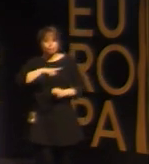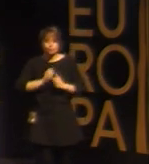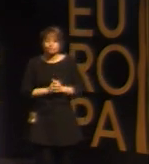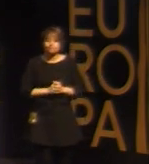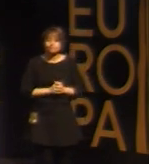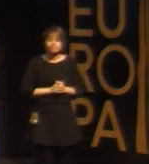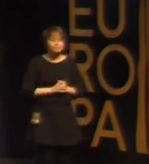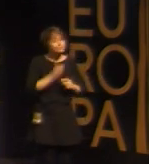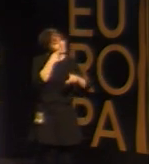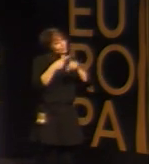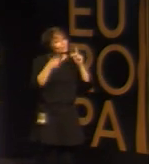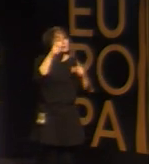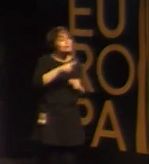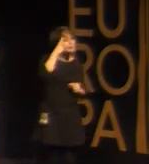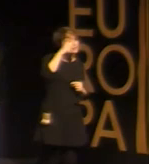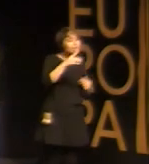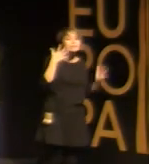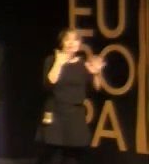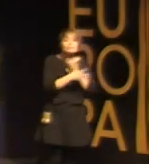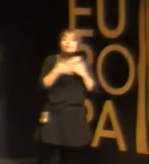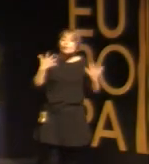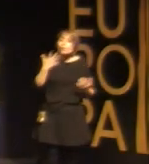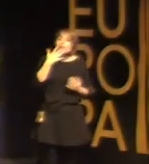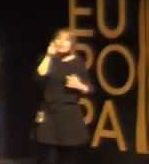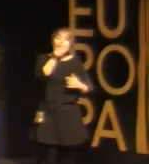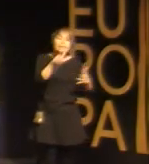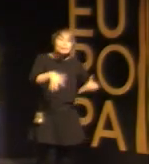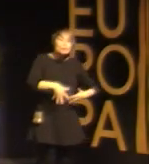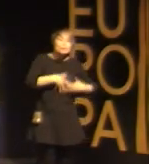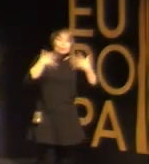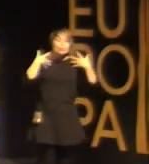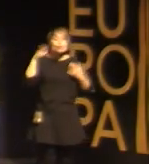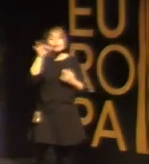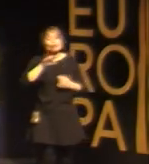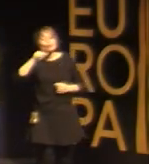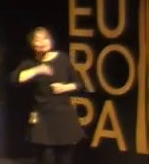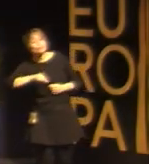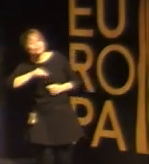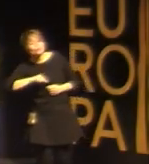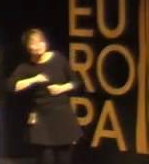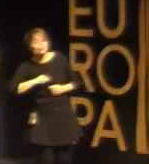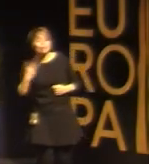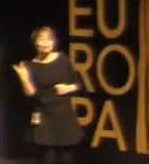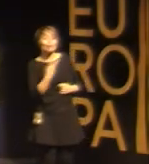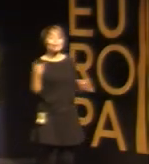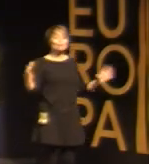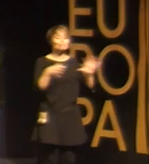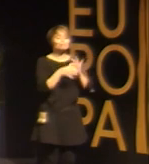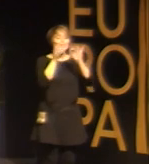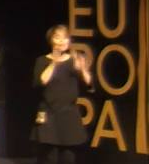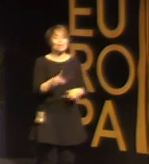otra cosa que debemos saber también es que las emociones y los sentimientos no son igual